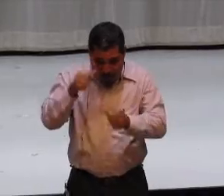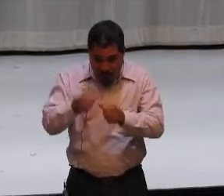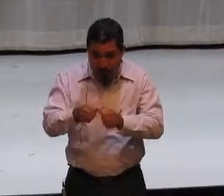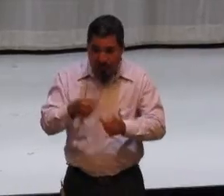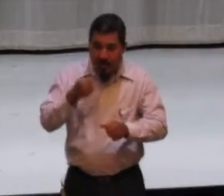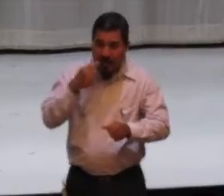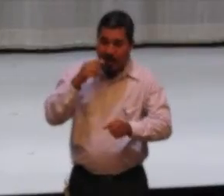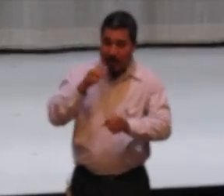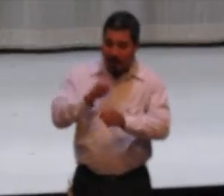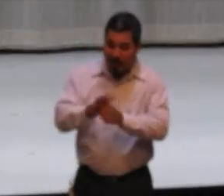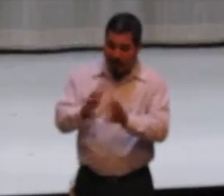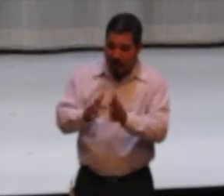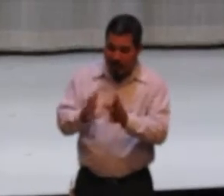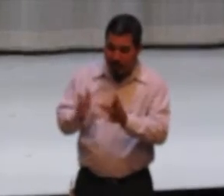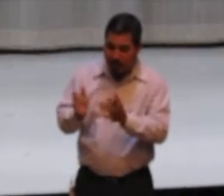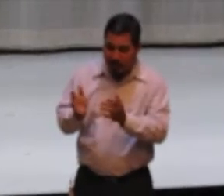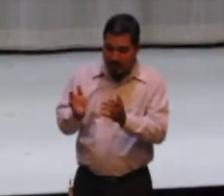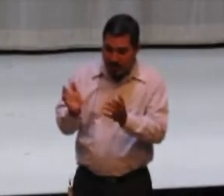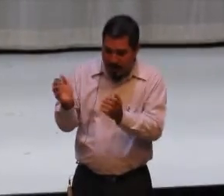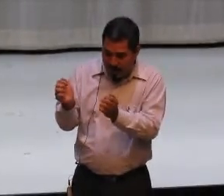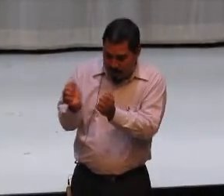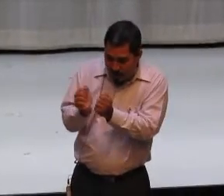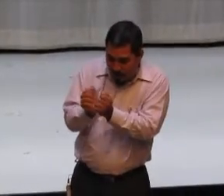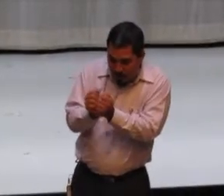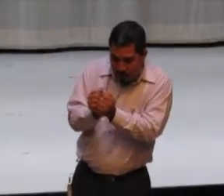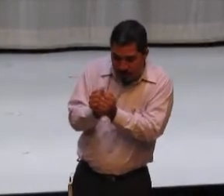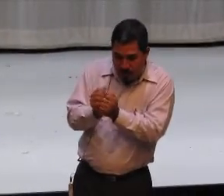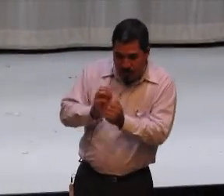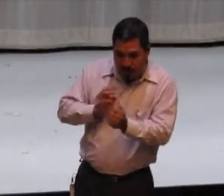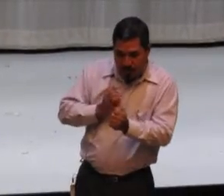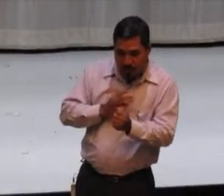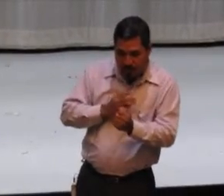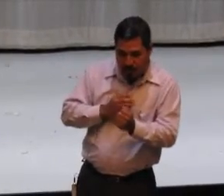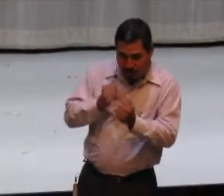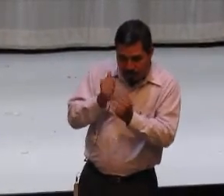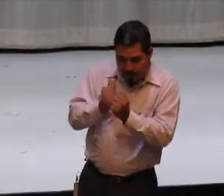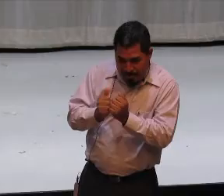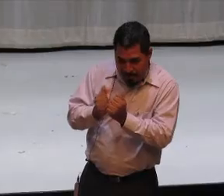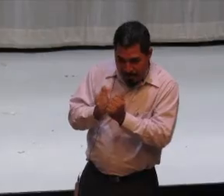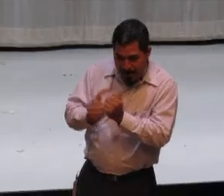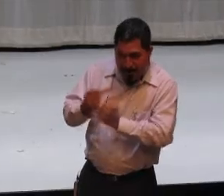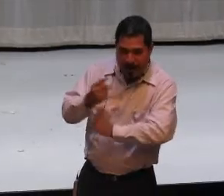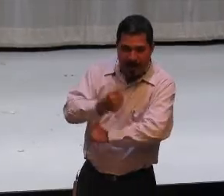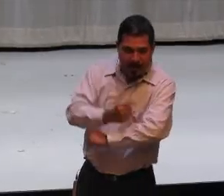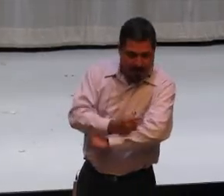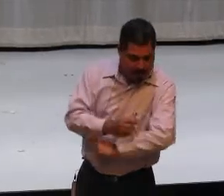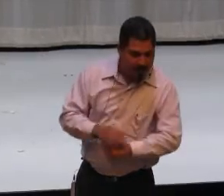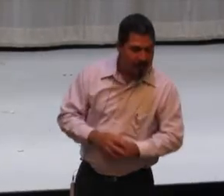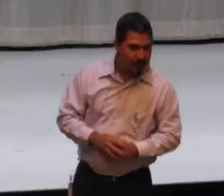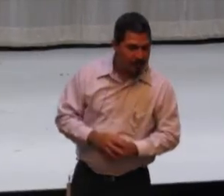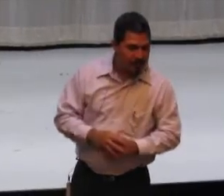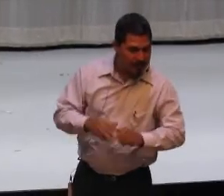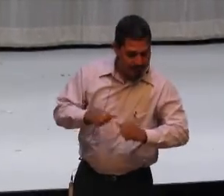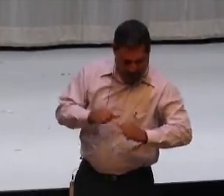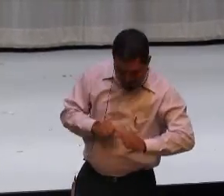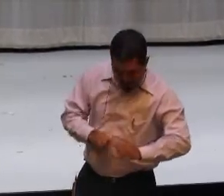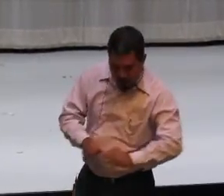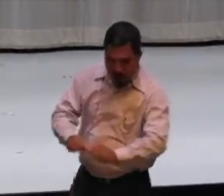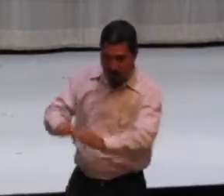Recordando que la promesa de Jesús es estar junto con nosotros cada día. Y que así